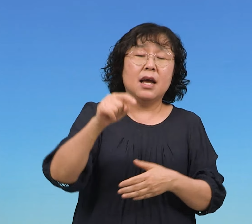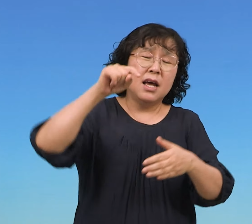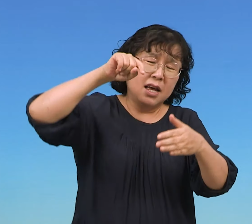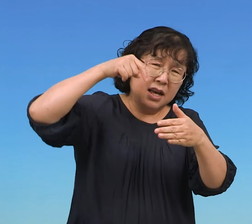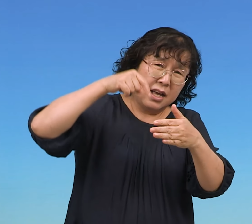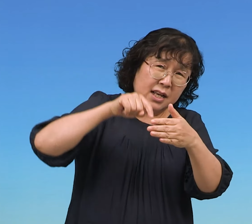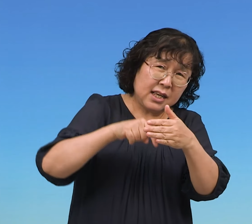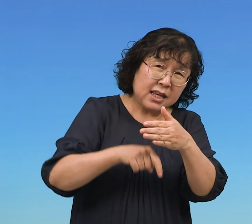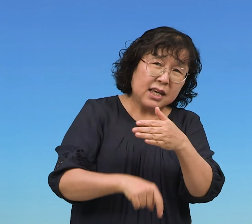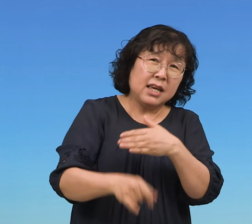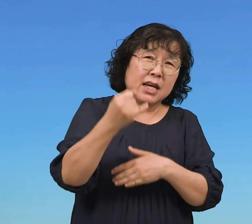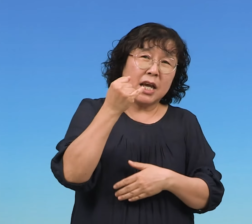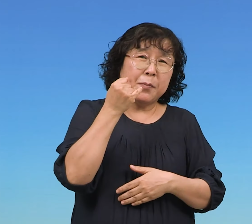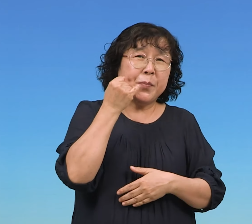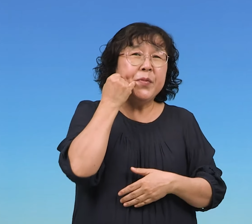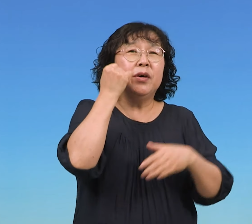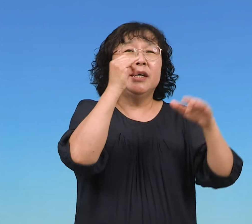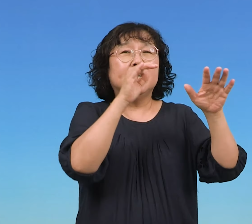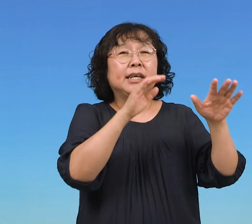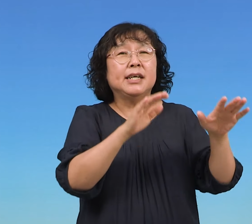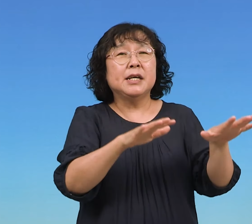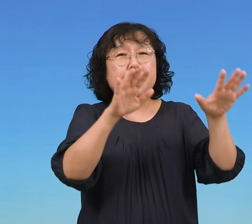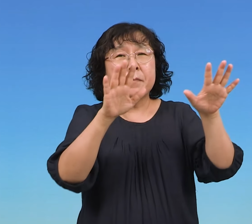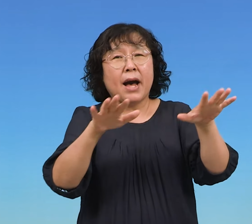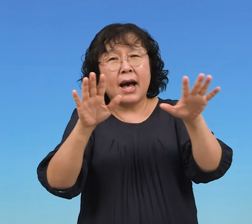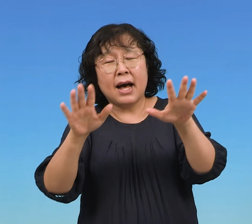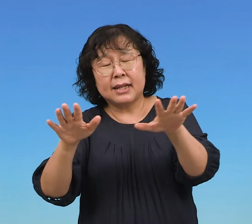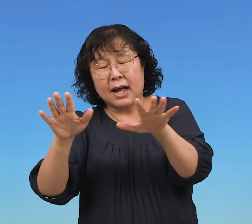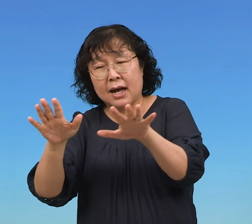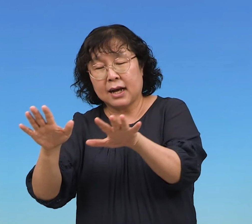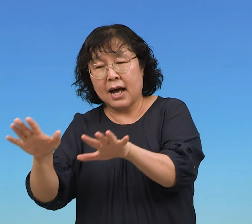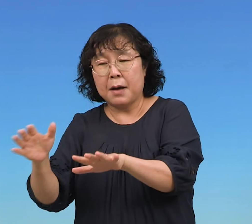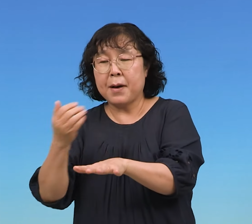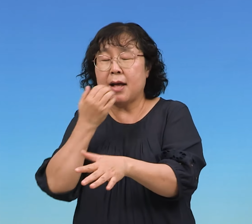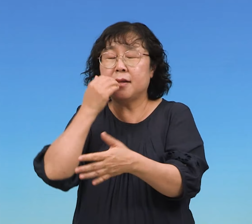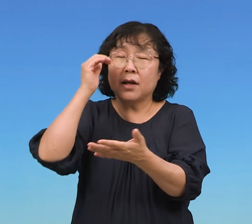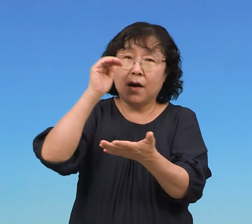이 깊은 바다가 반석이 되고